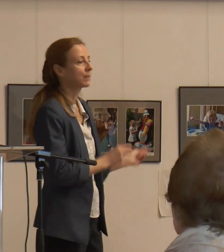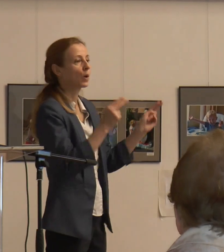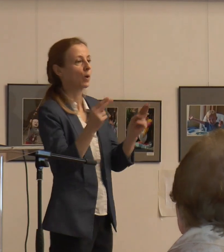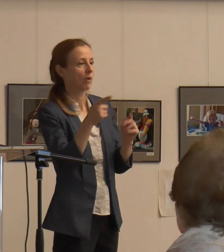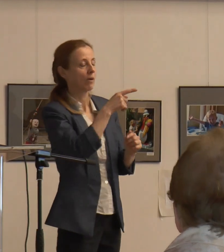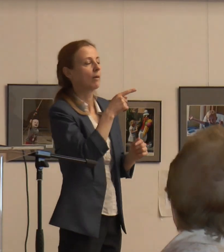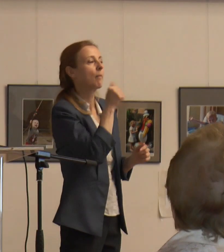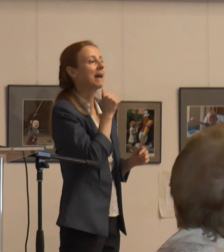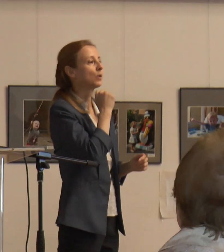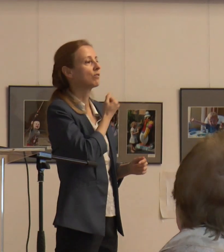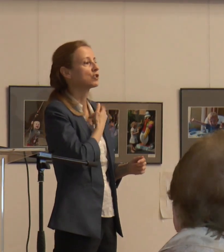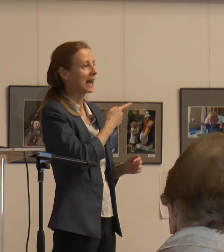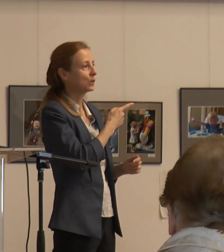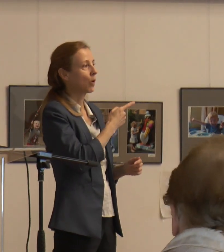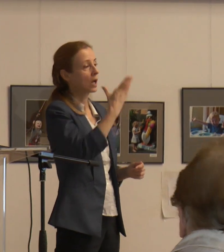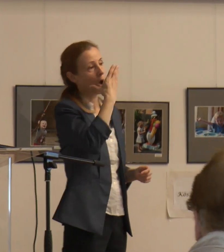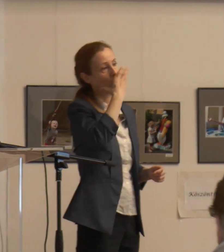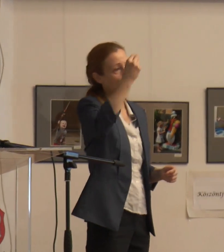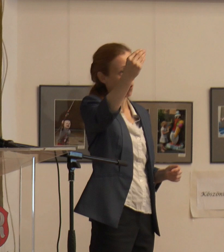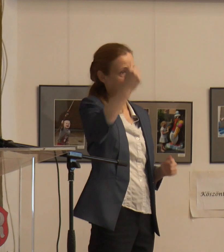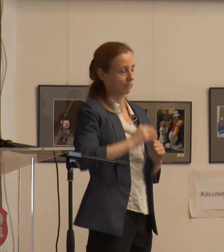Sándor, a bója.